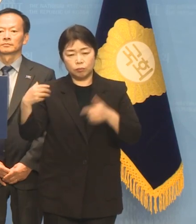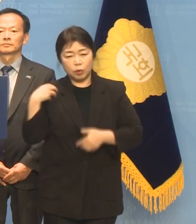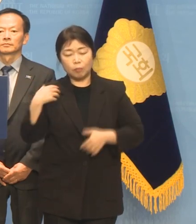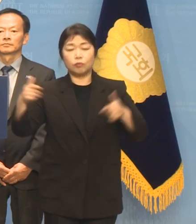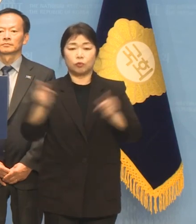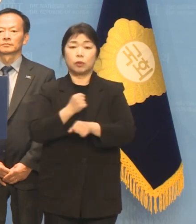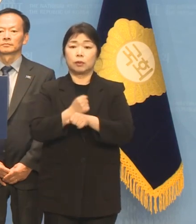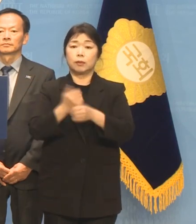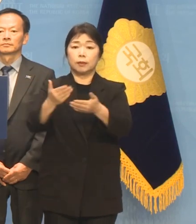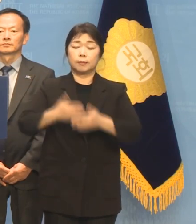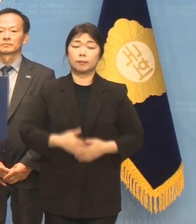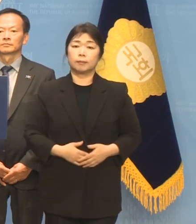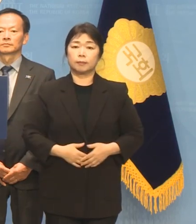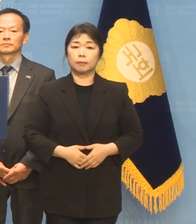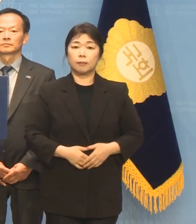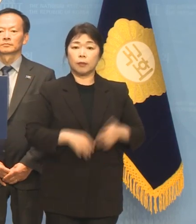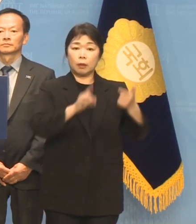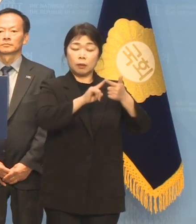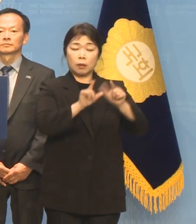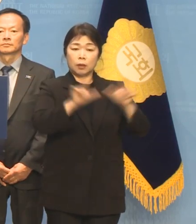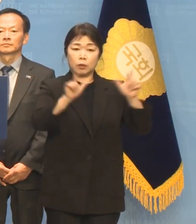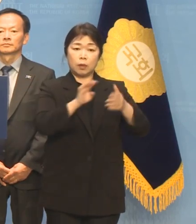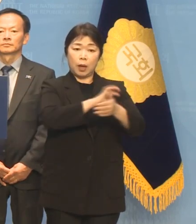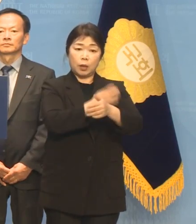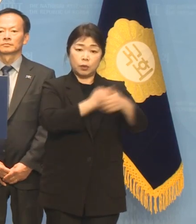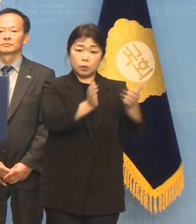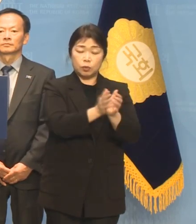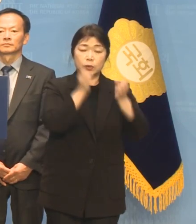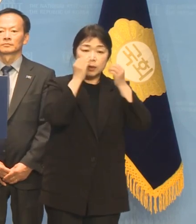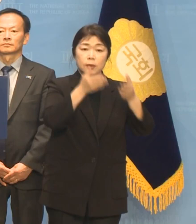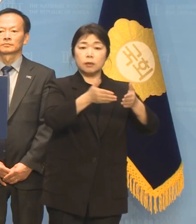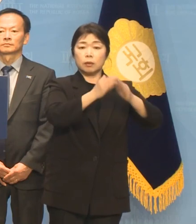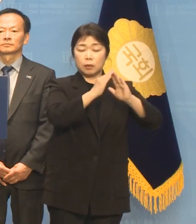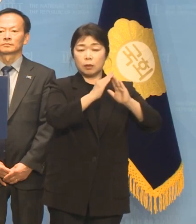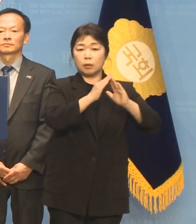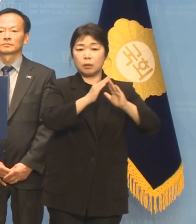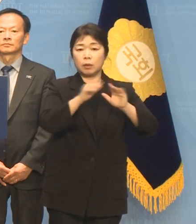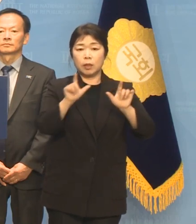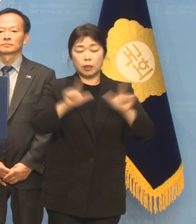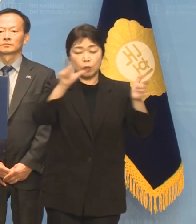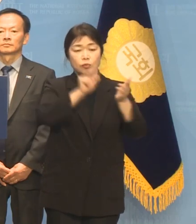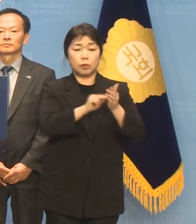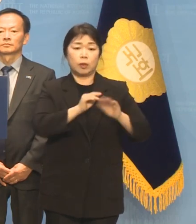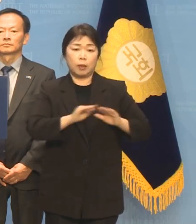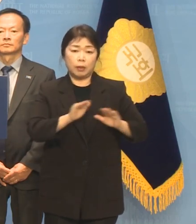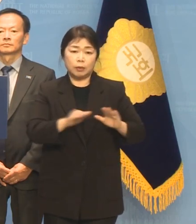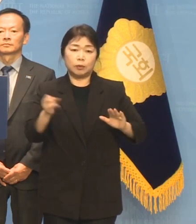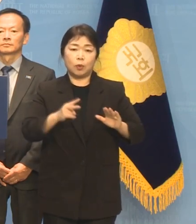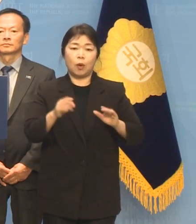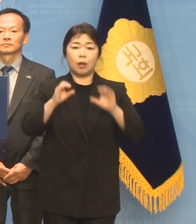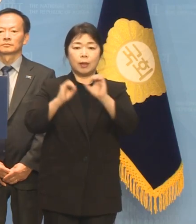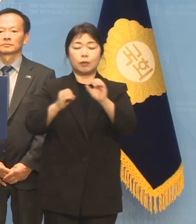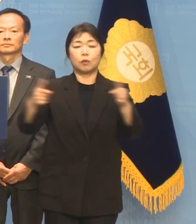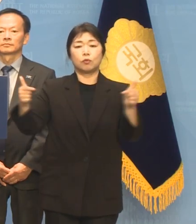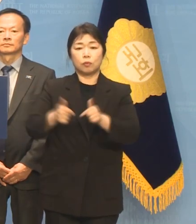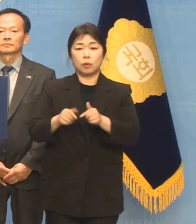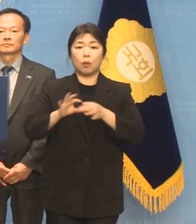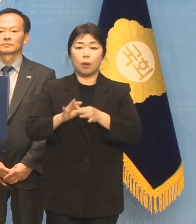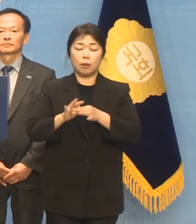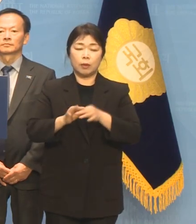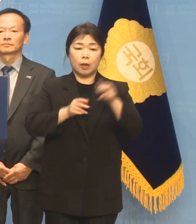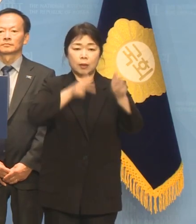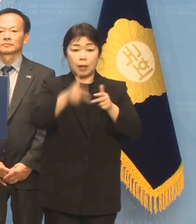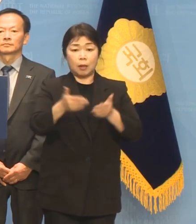여섯째 기후 에너지 부를 신설하여 기후위기 대응과 탄소 중립 관련 산업 통상 에너지 정책을